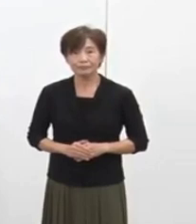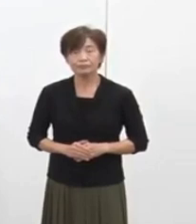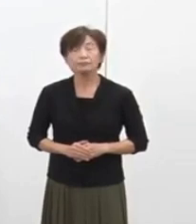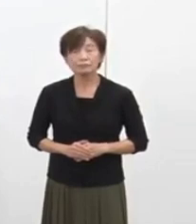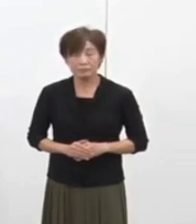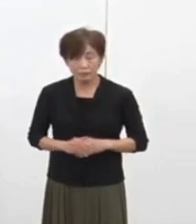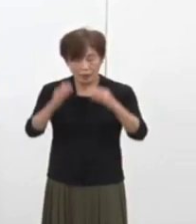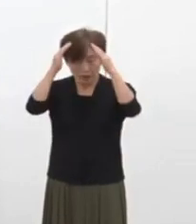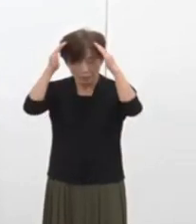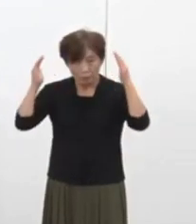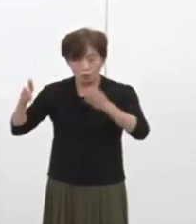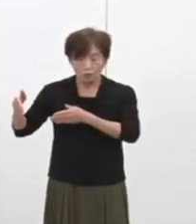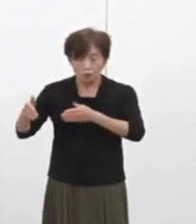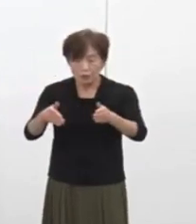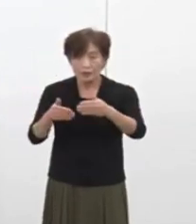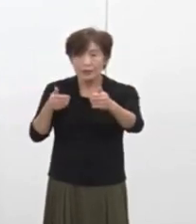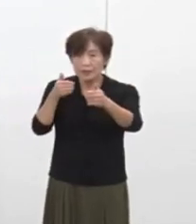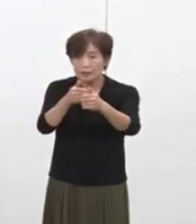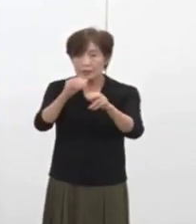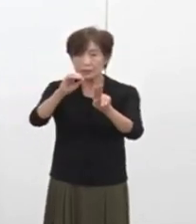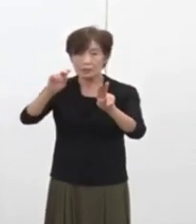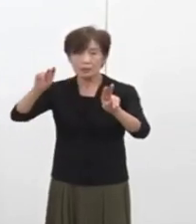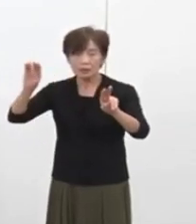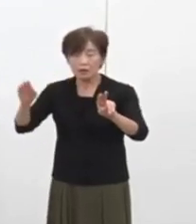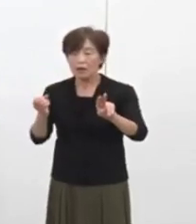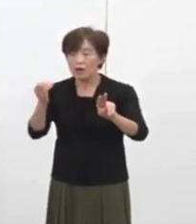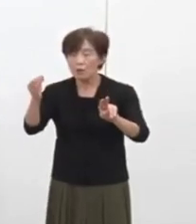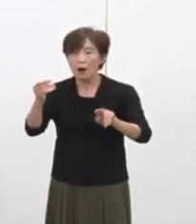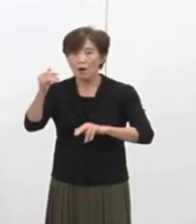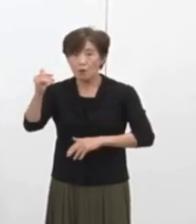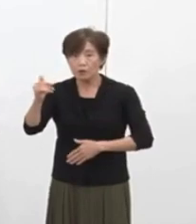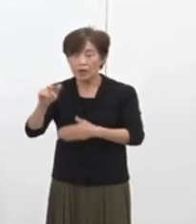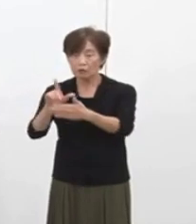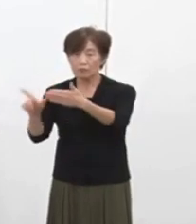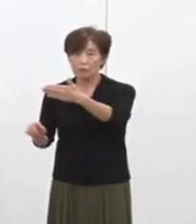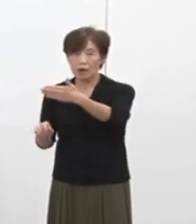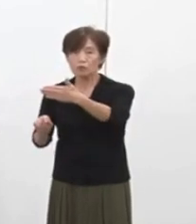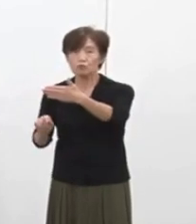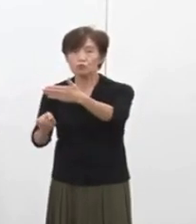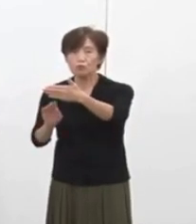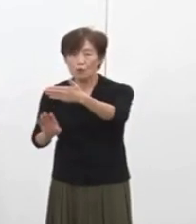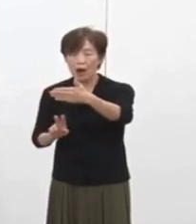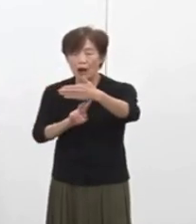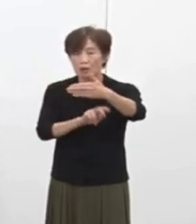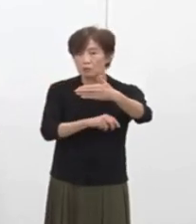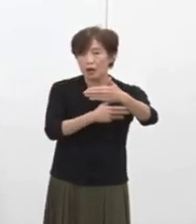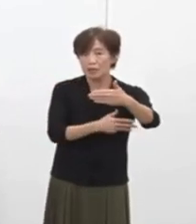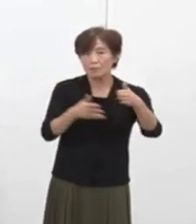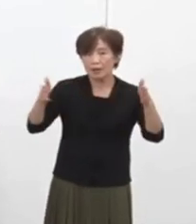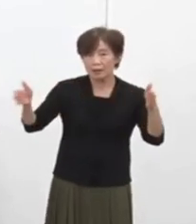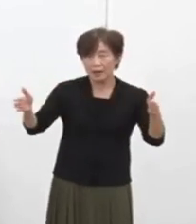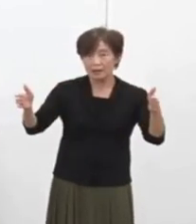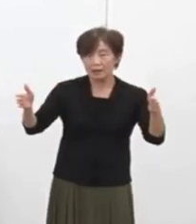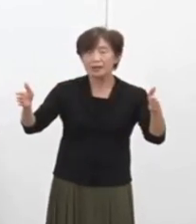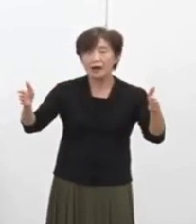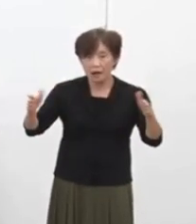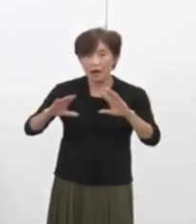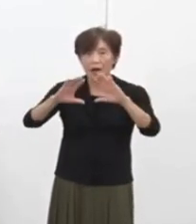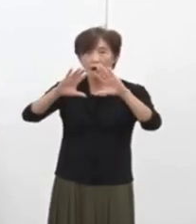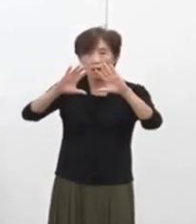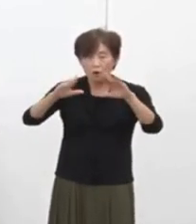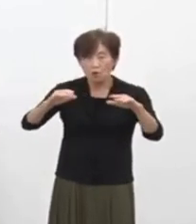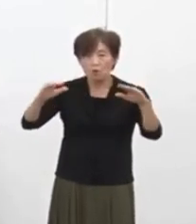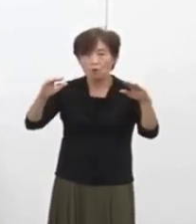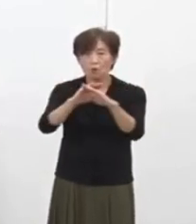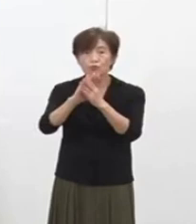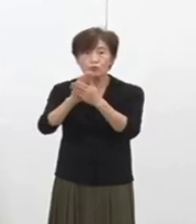御堂筋チャレンジ2024は令和6年9月2日から9月29日までの間、国土交通省や道路